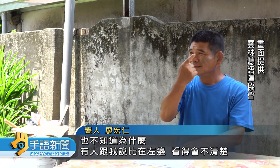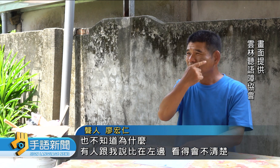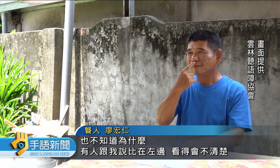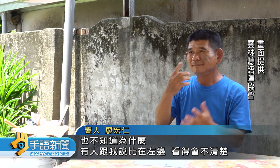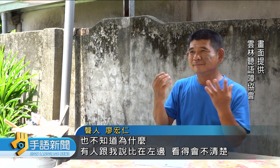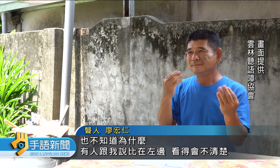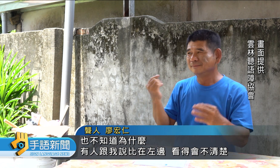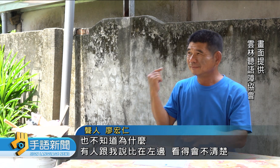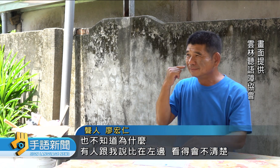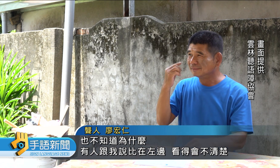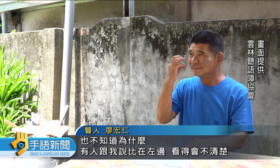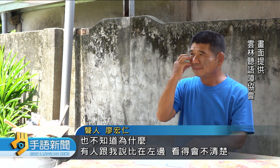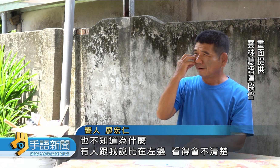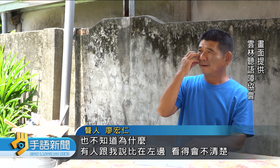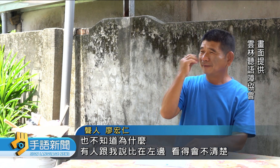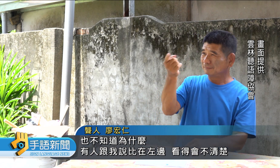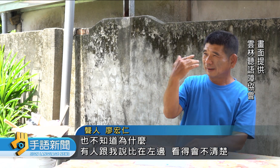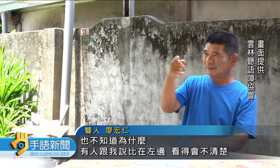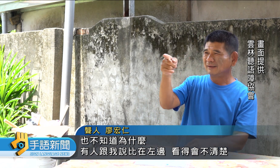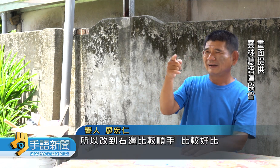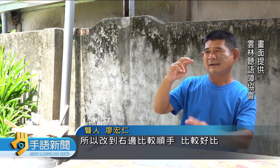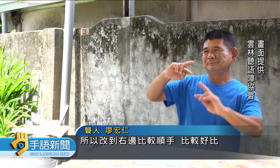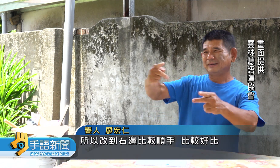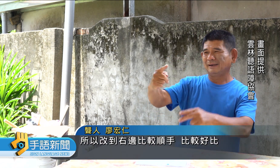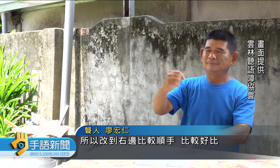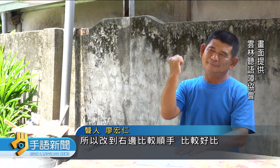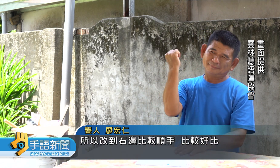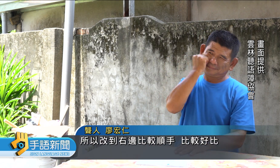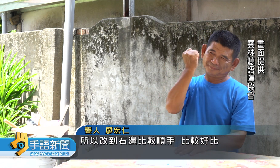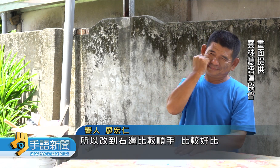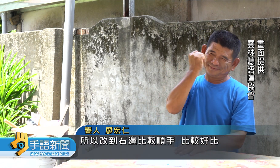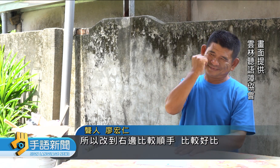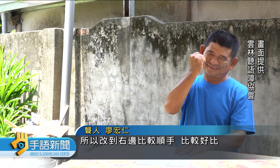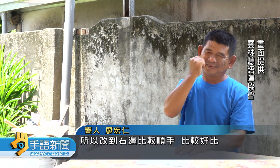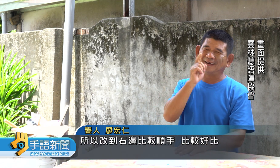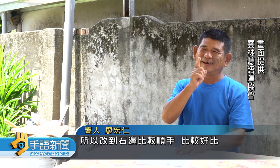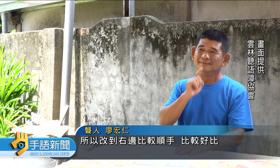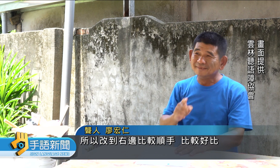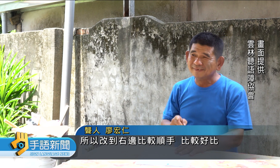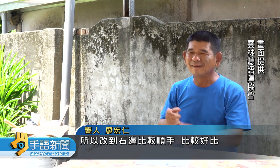边看得会不清楚，所以改到右边比较顺手，比较好比。